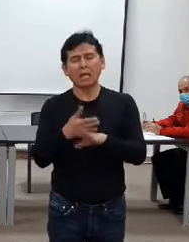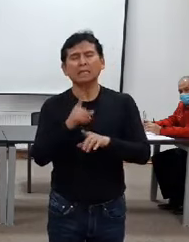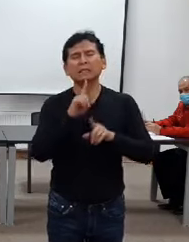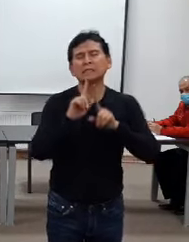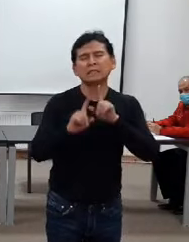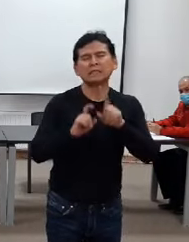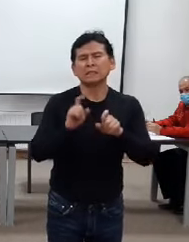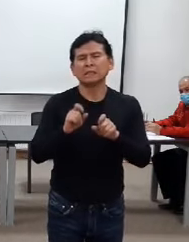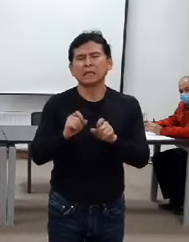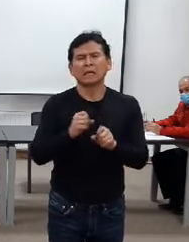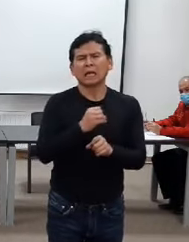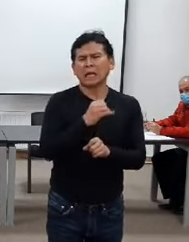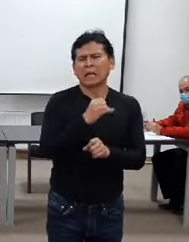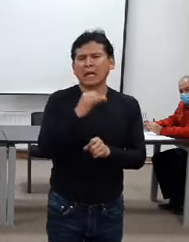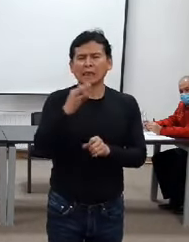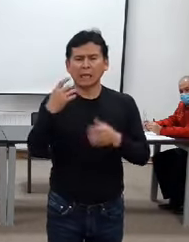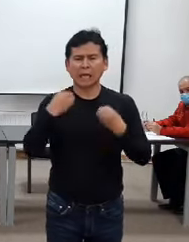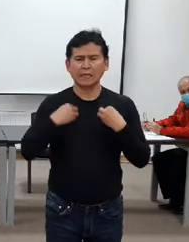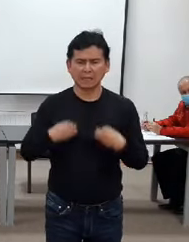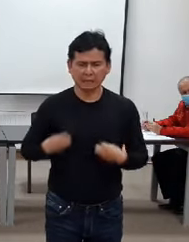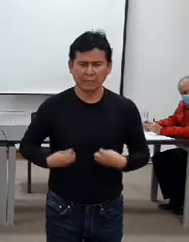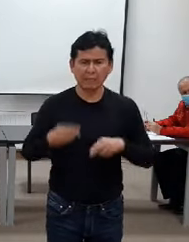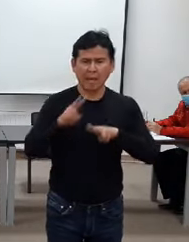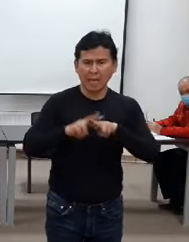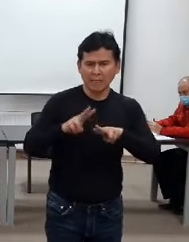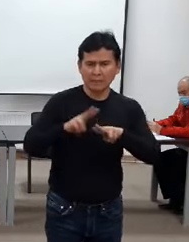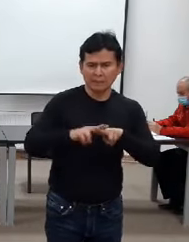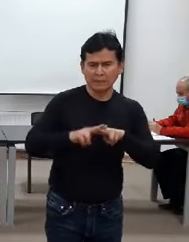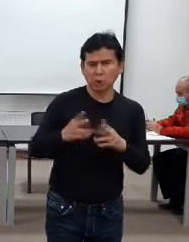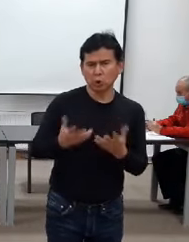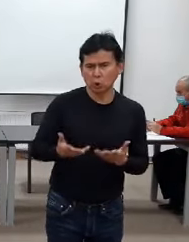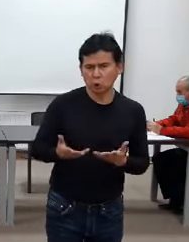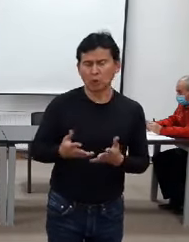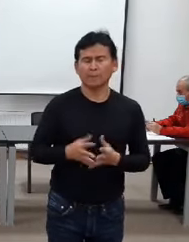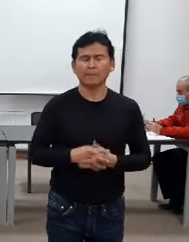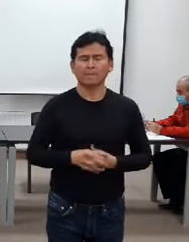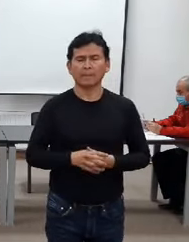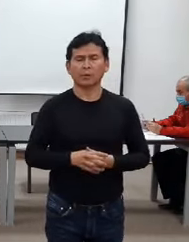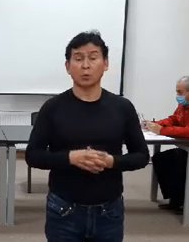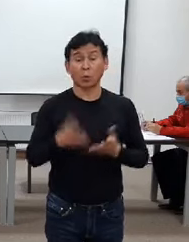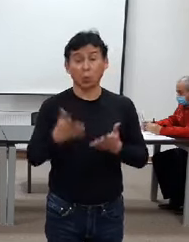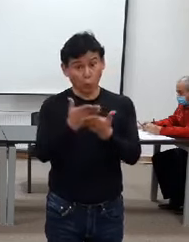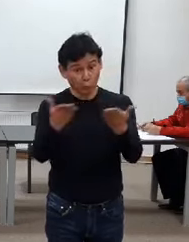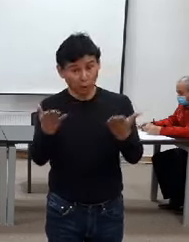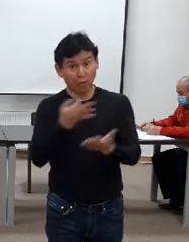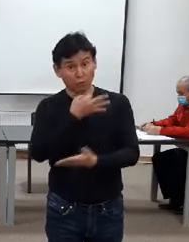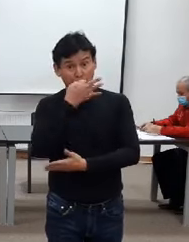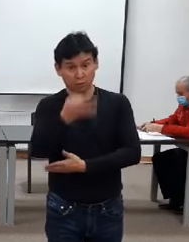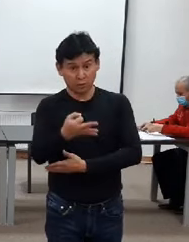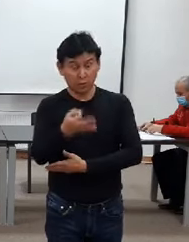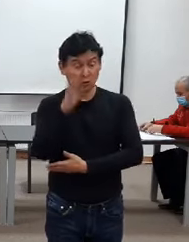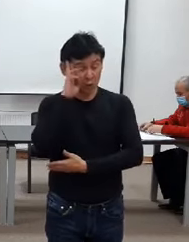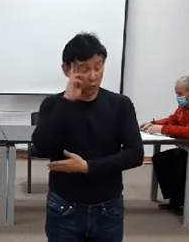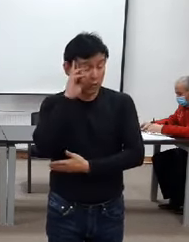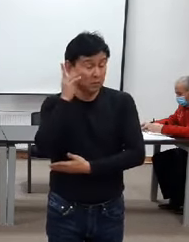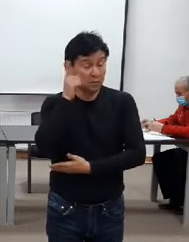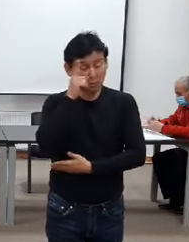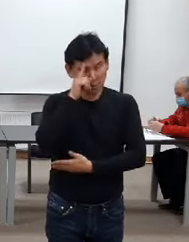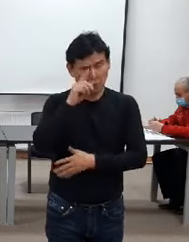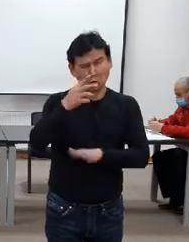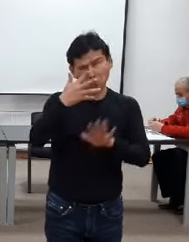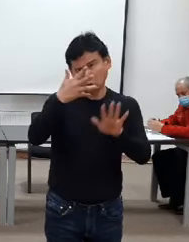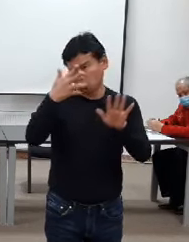la cantidad de exámenes que se están realizando, puesto que, usted lo decía, no recuerdo la cifra exacta, son un poco